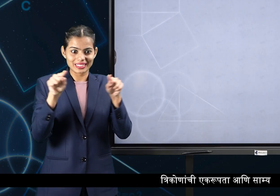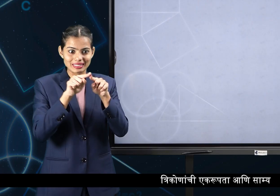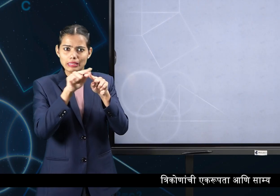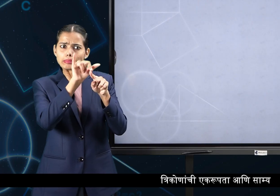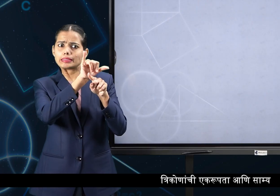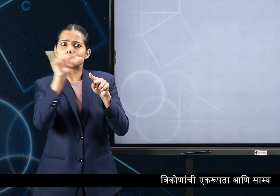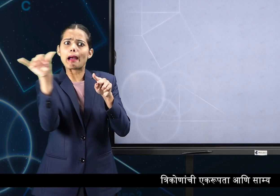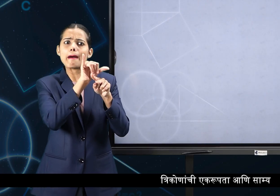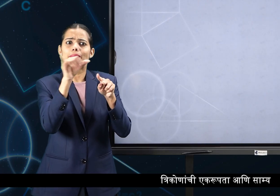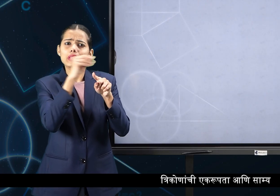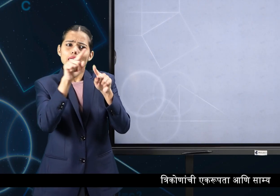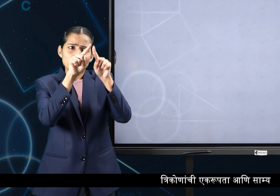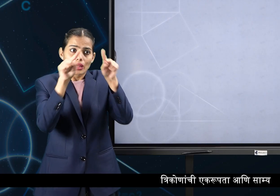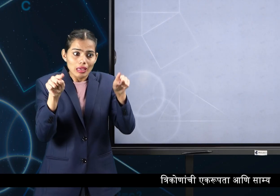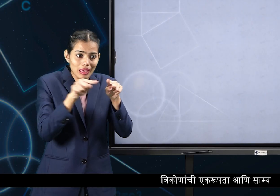त्रिकोणांची एकरूपता आणि साम्य.